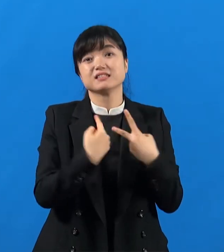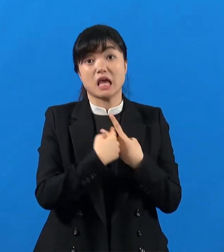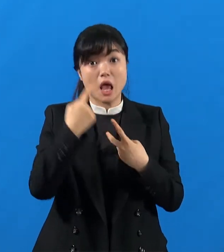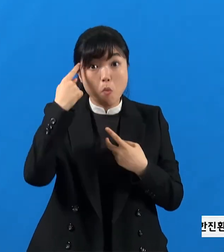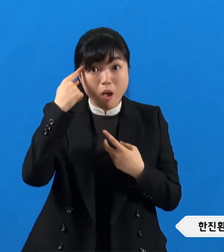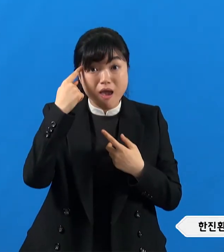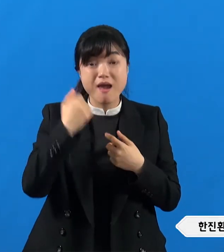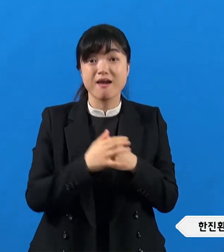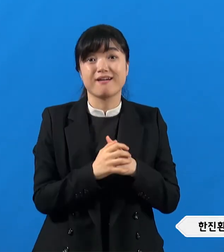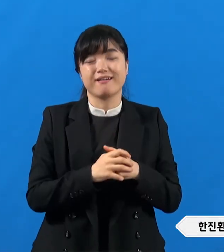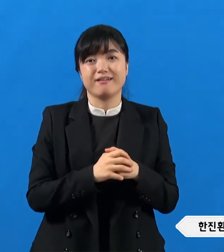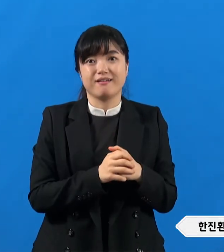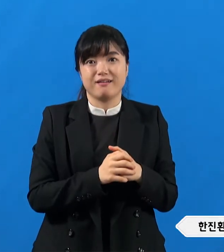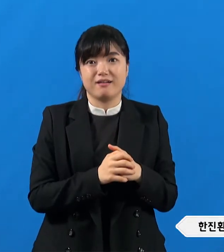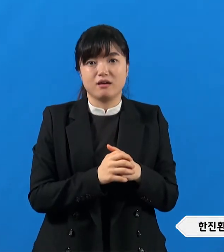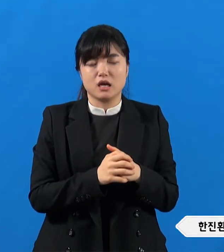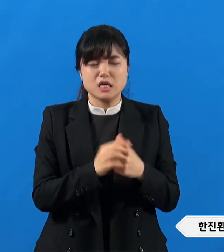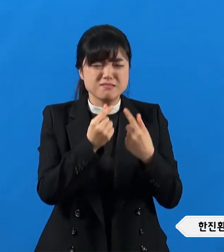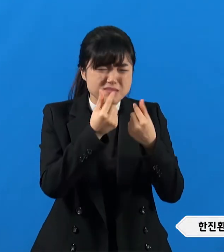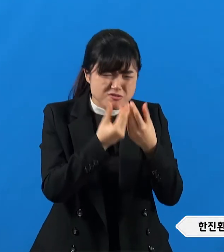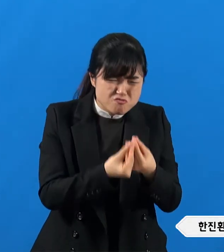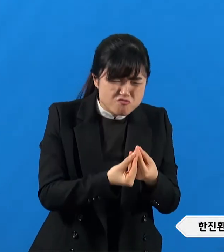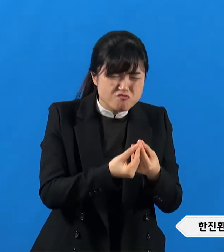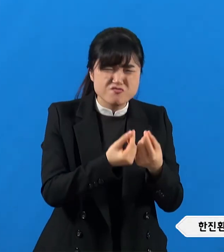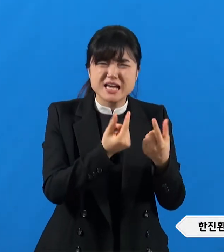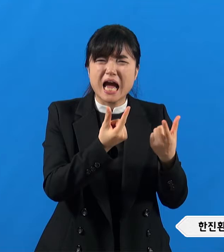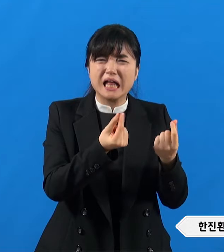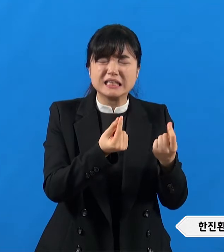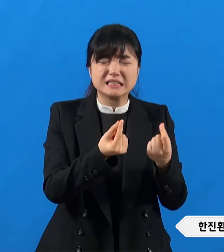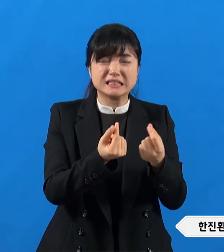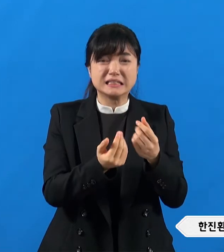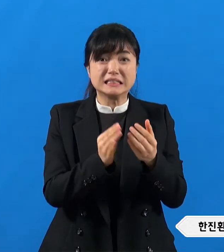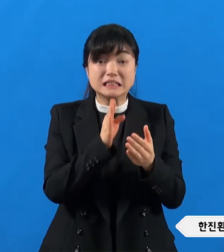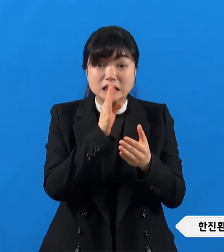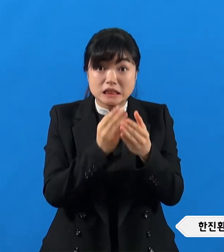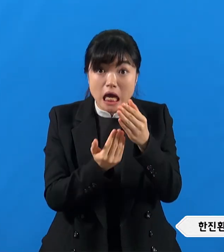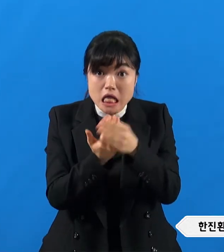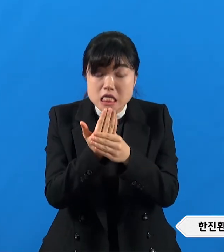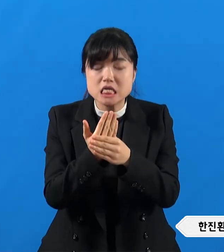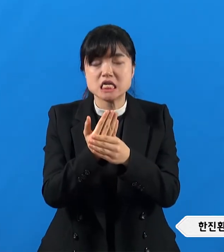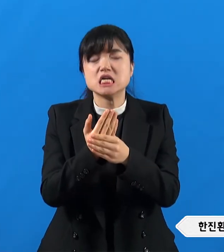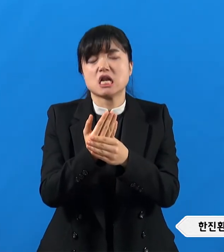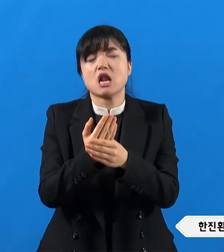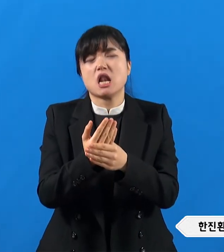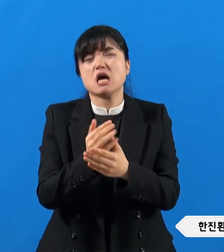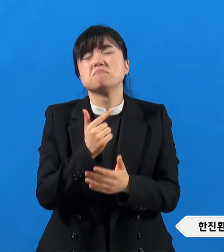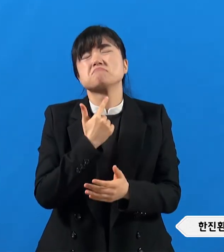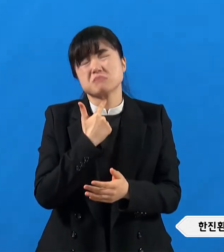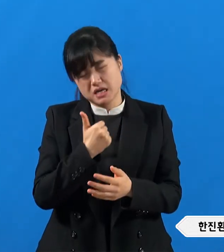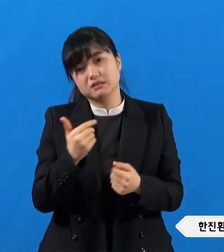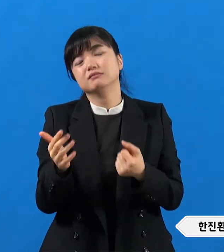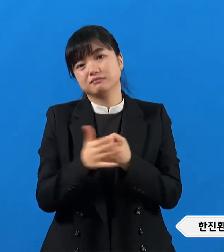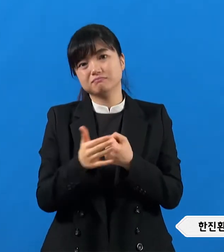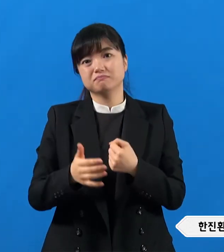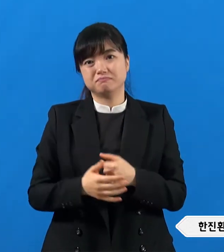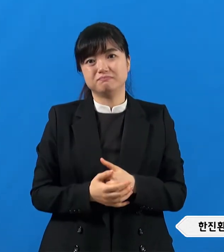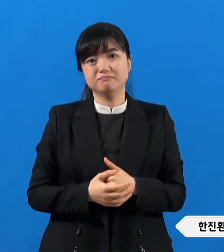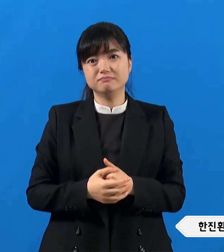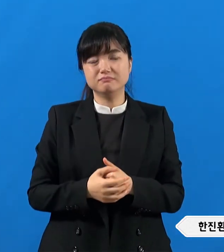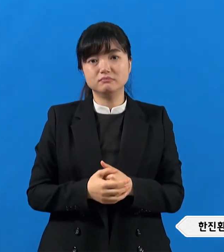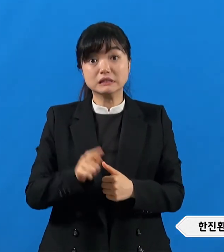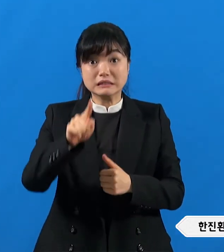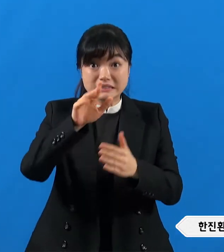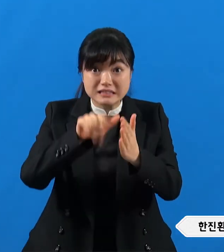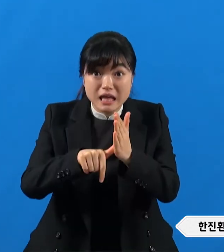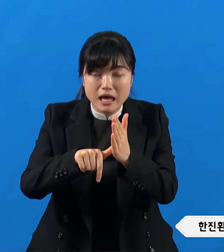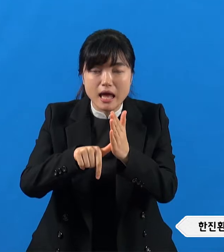왜냐하면 지금 이 비유와 같은 그런 일이 그 당시에 실제로 종종 있었기 때문입니다. 그